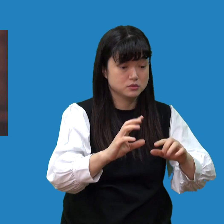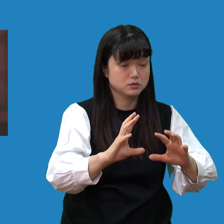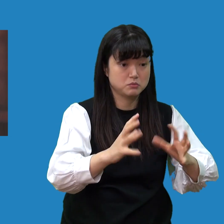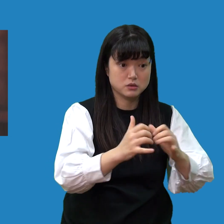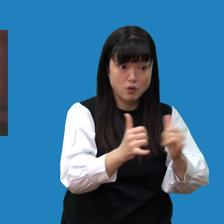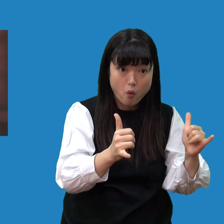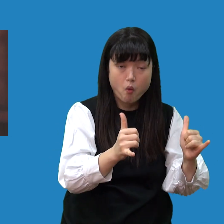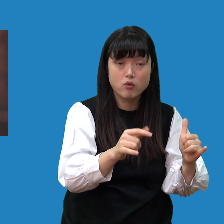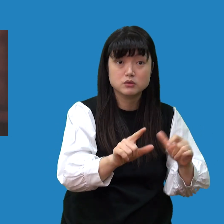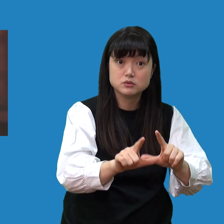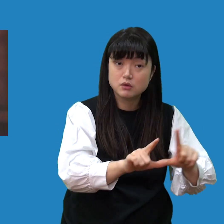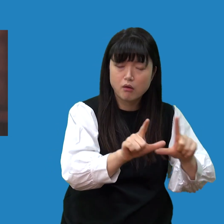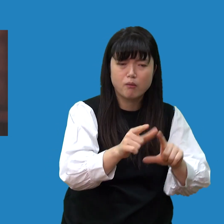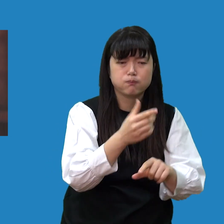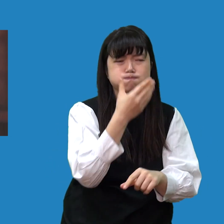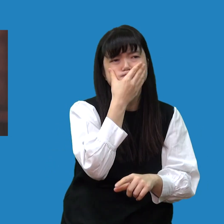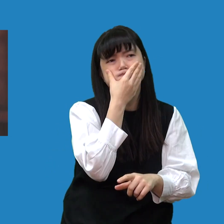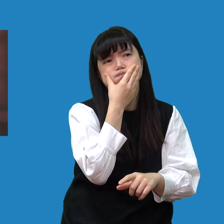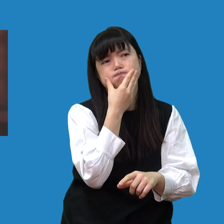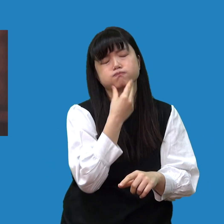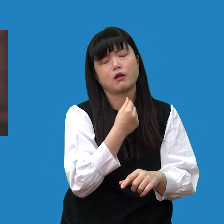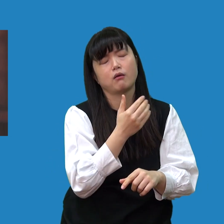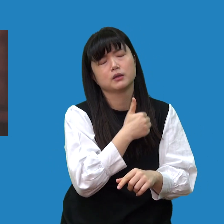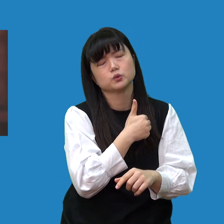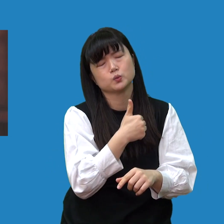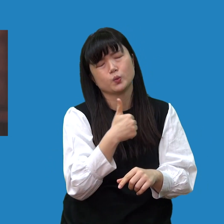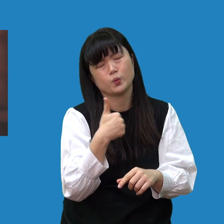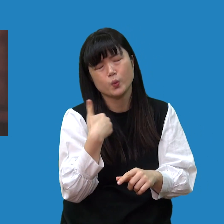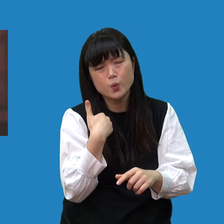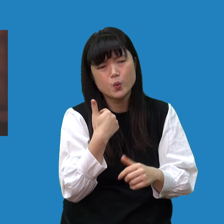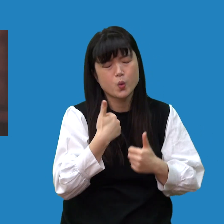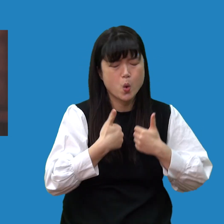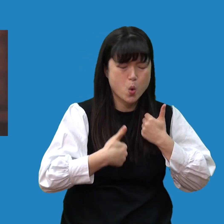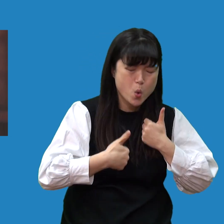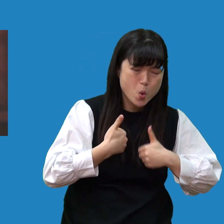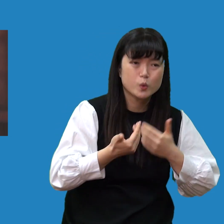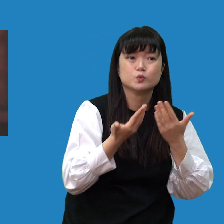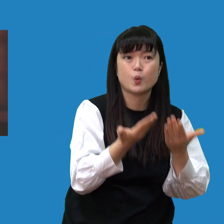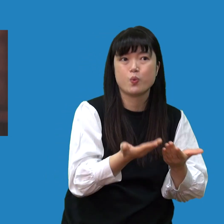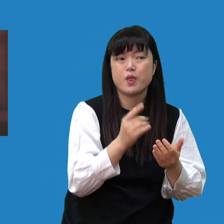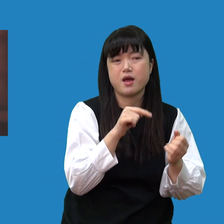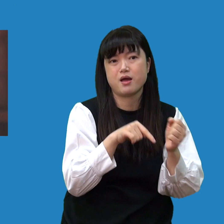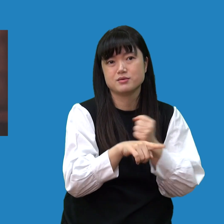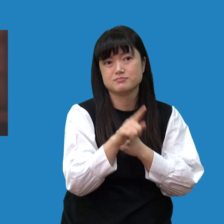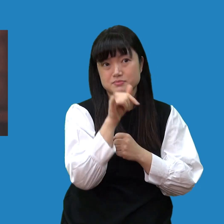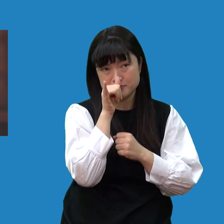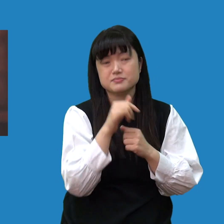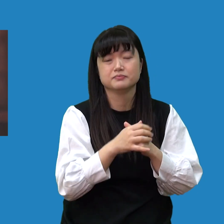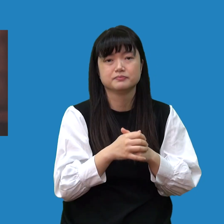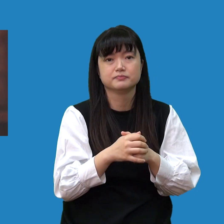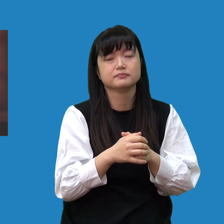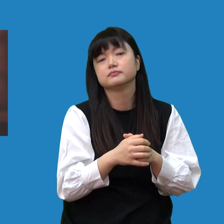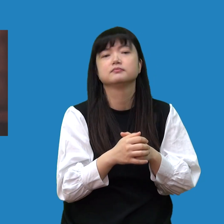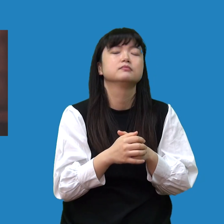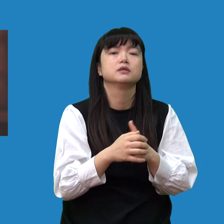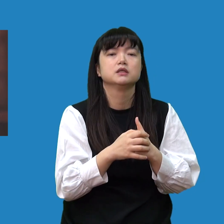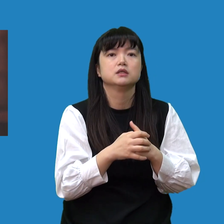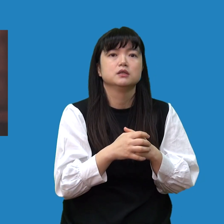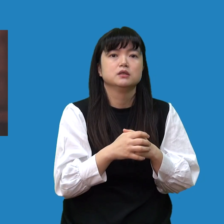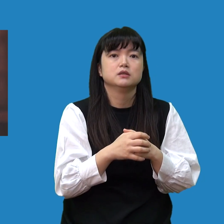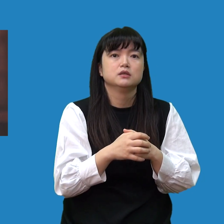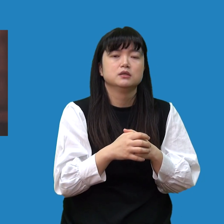백성들에게 얼마나 만족과 기쁨을 주었는가를 우리로 짐작하게 하는